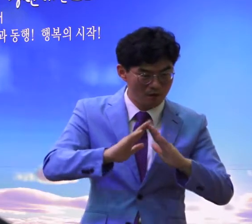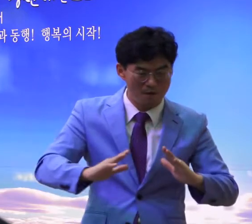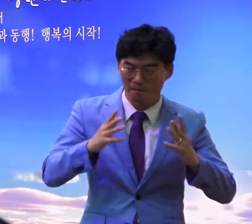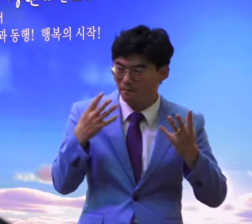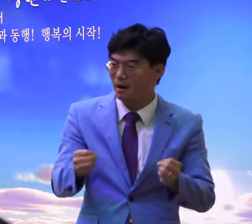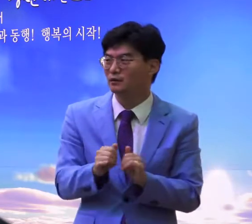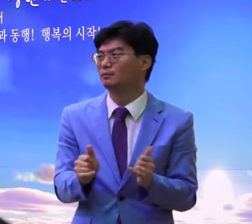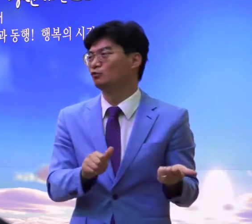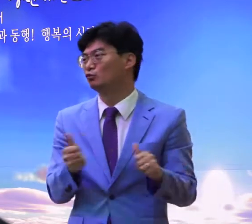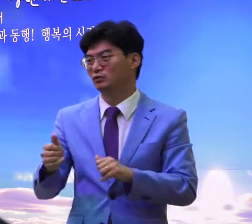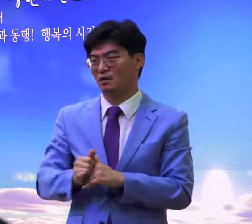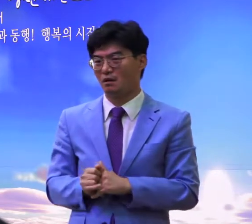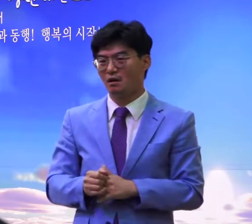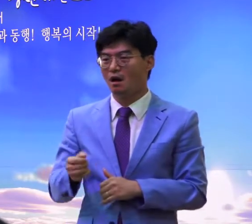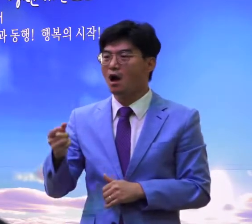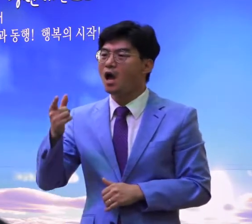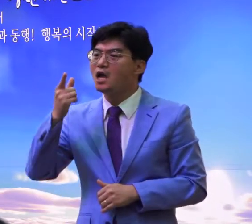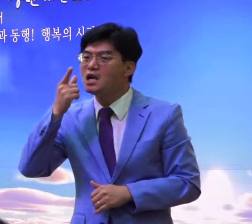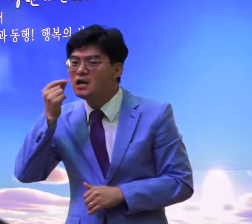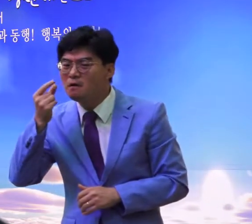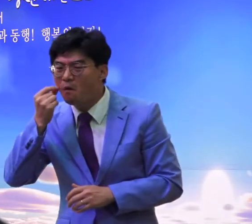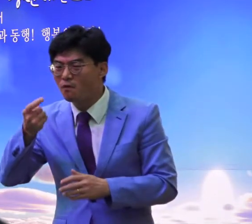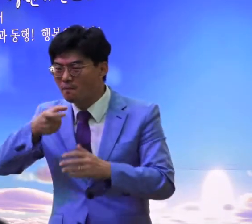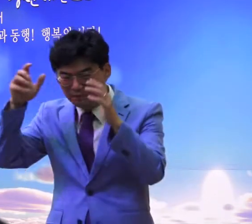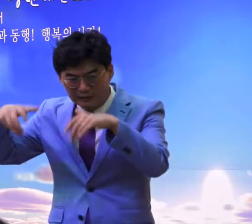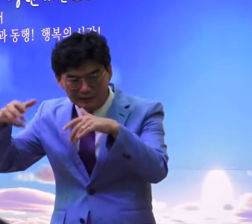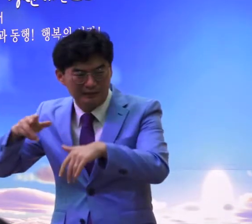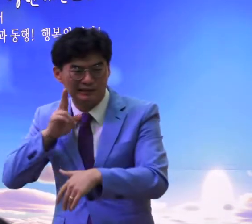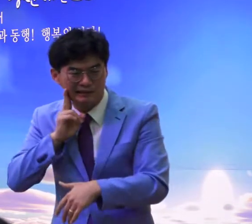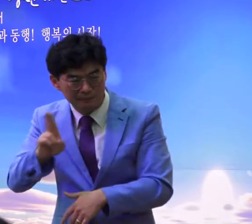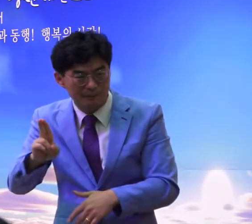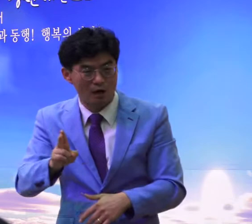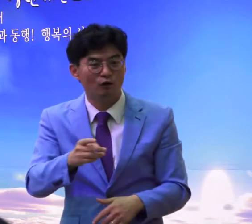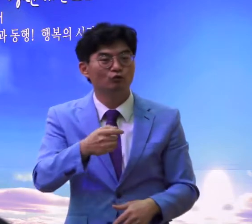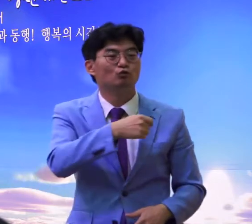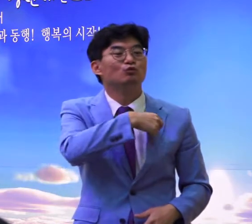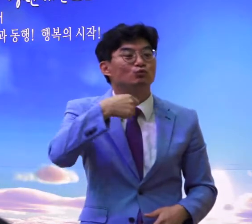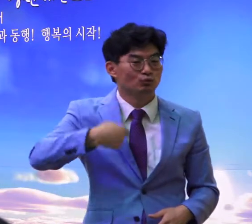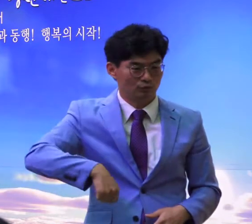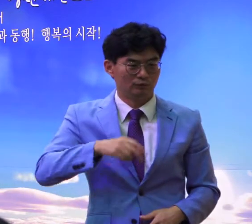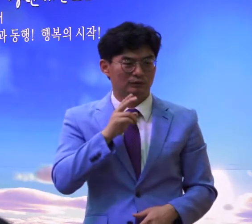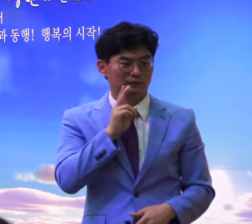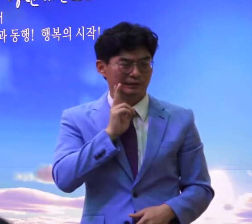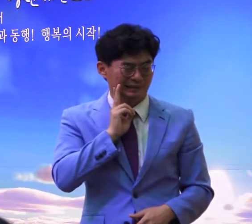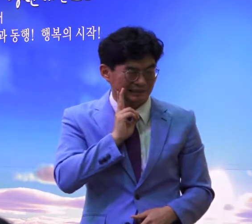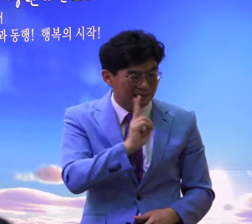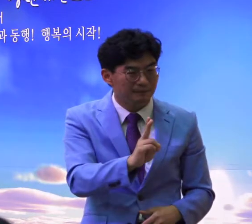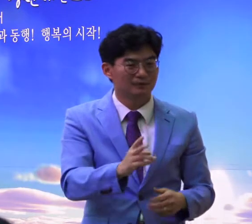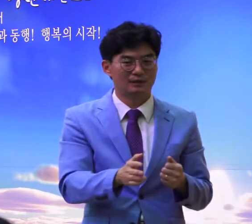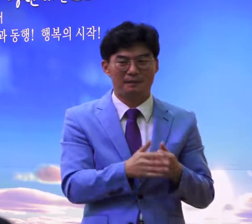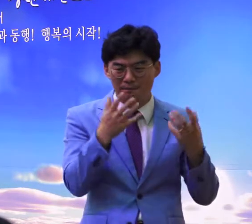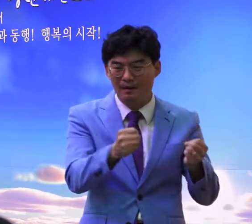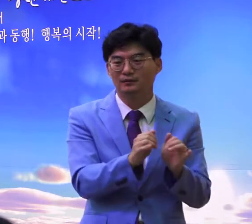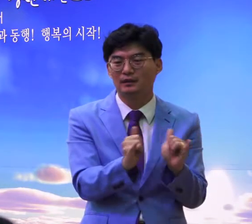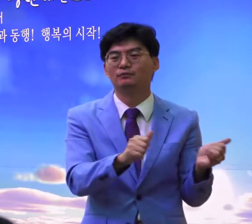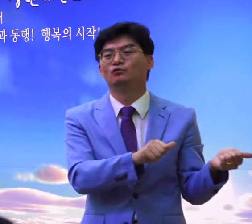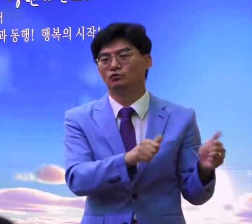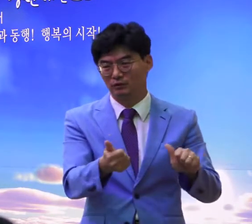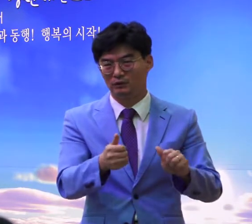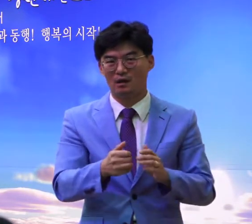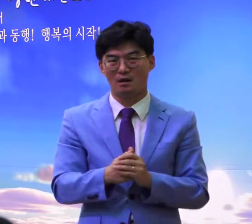있는데 또 일본도 또 중국은 더 먼저 이렇게 비가 많이 왔잖아요. 수많은 사람들이 목숨을 잃고 많은 것을 잃어버렸는데